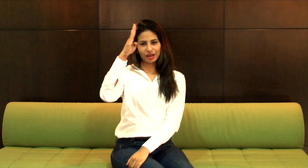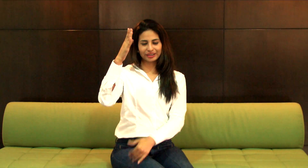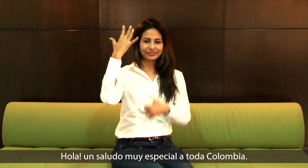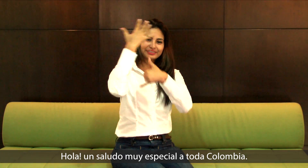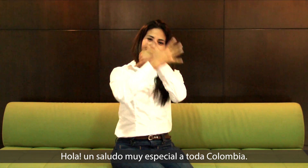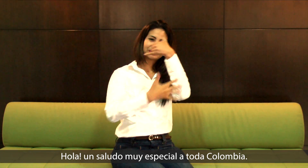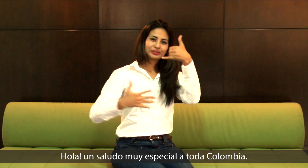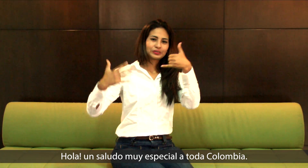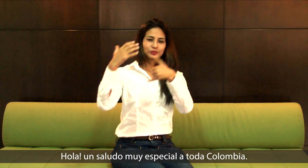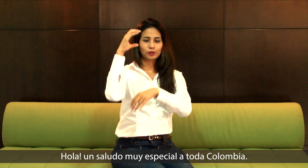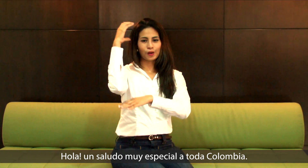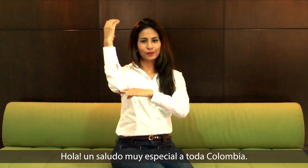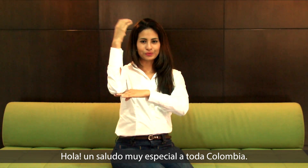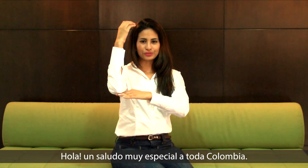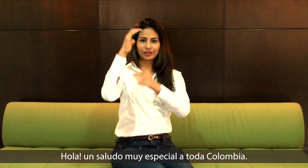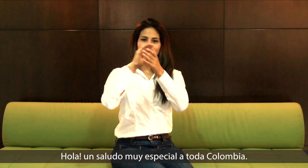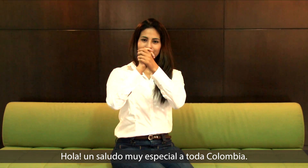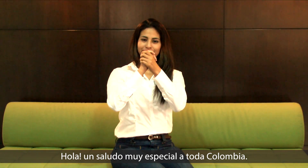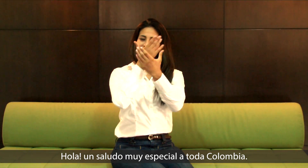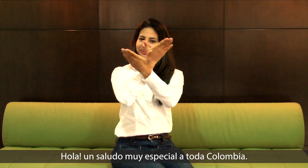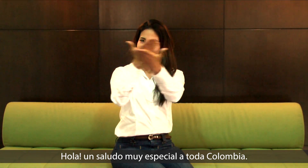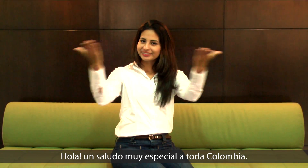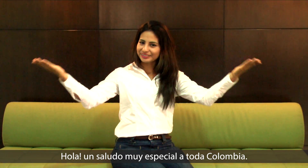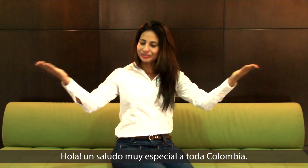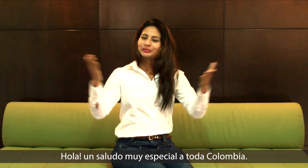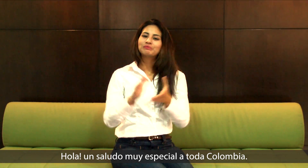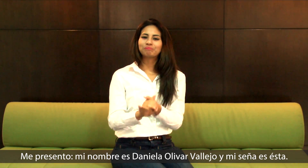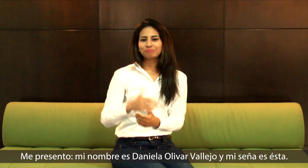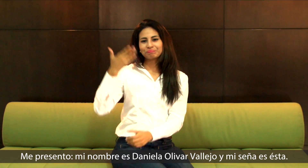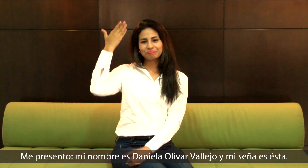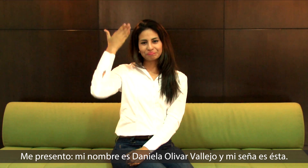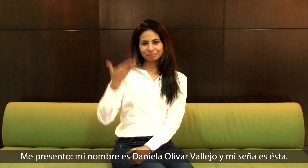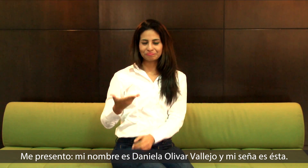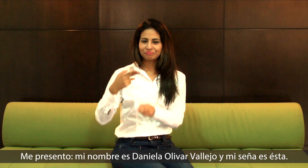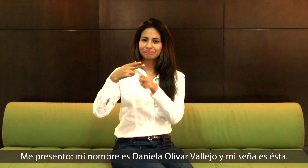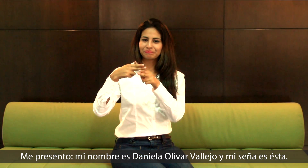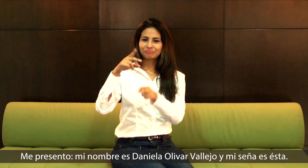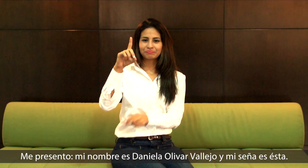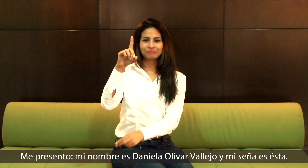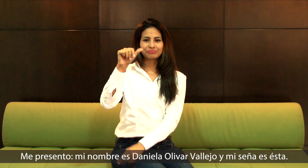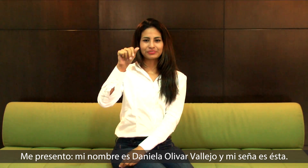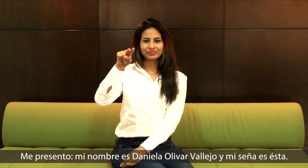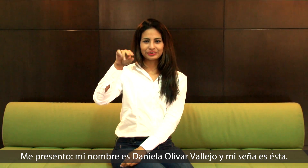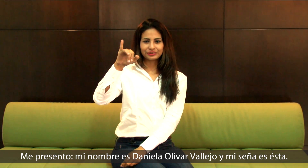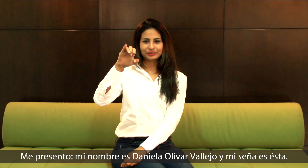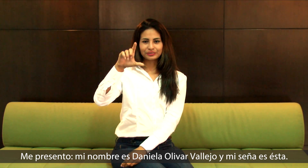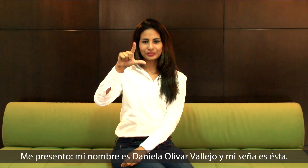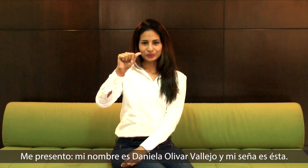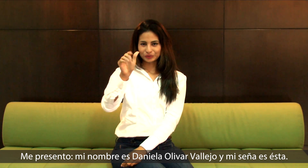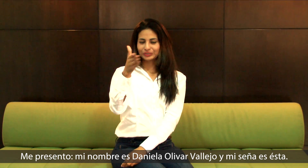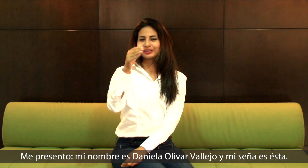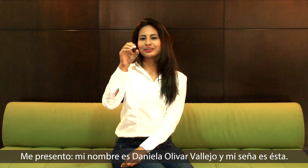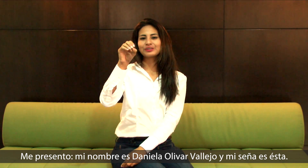Hola, un saludo muy especial a toda Colombia. Me presento, mi nombre es Daniela Olivar